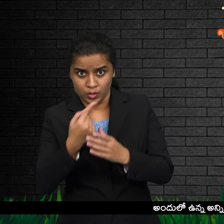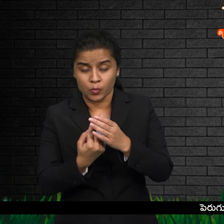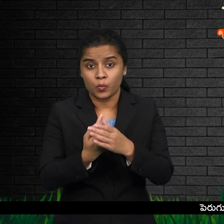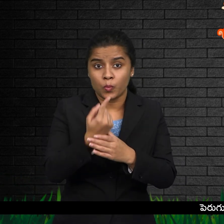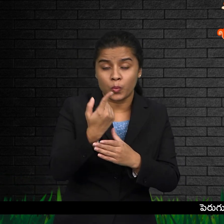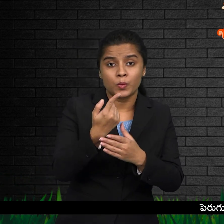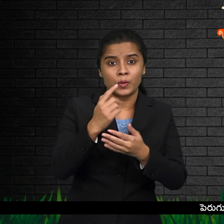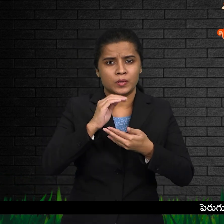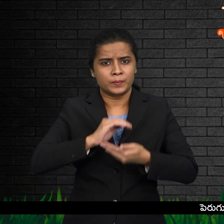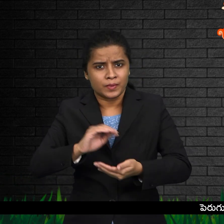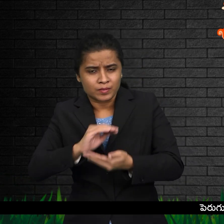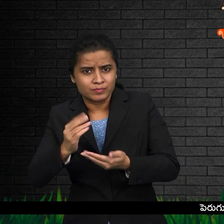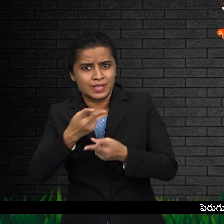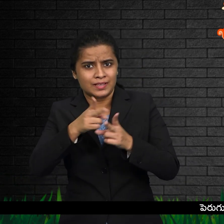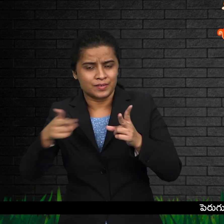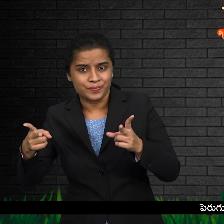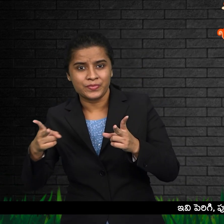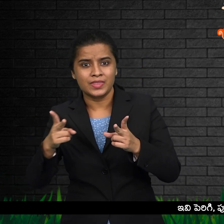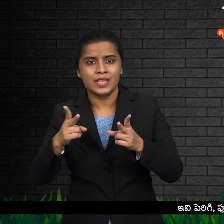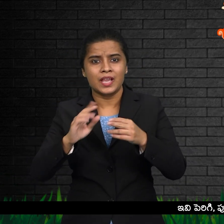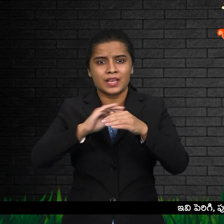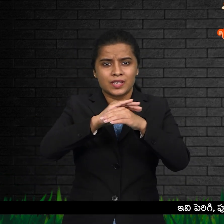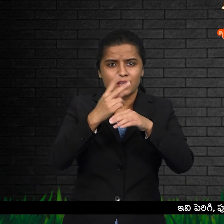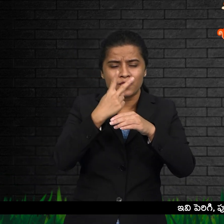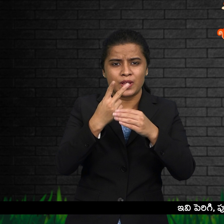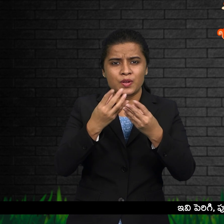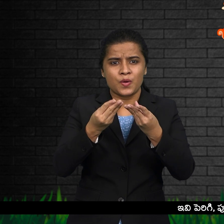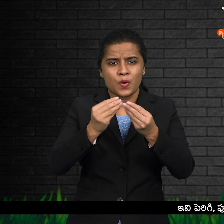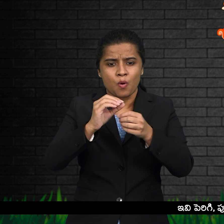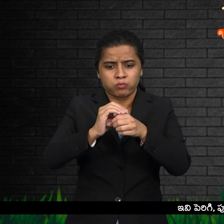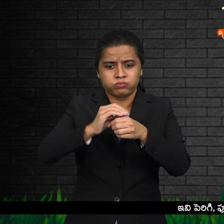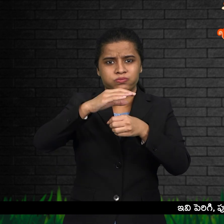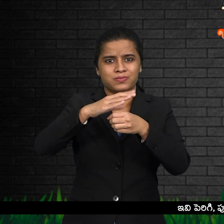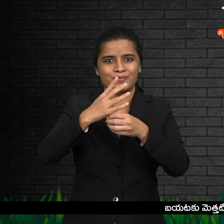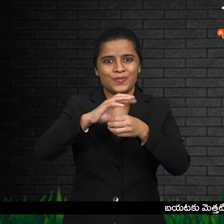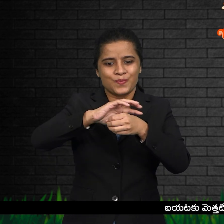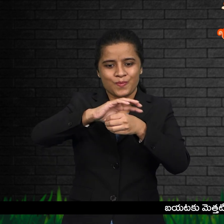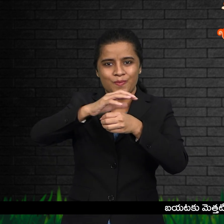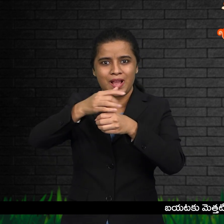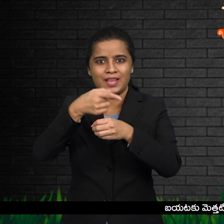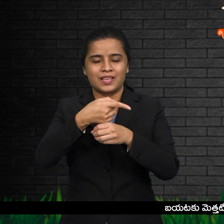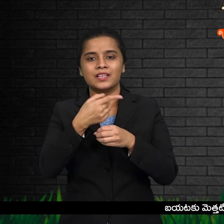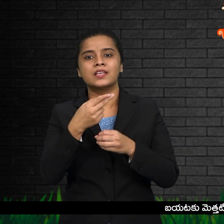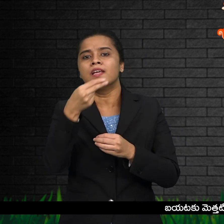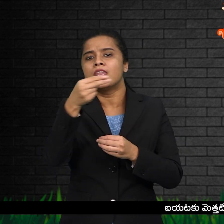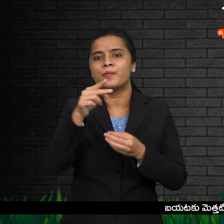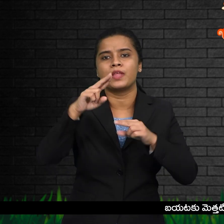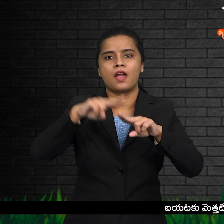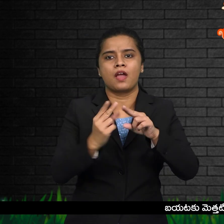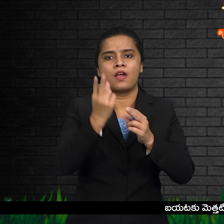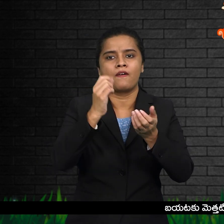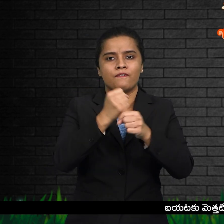పీల్చుకుంటాయి. పెరుగుదలలో భాగంగా ఇవి పెరిగి పునరుత్పత్తి చేసుకుంటూ బయటికి మెత్తటి పదార్థం